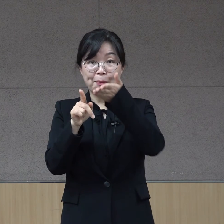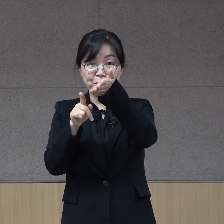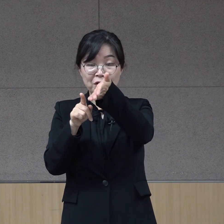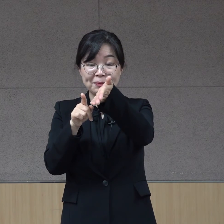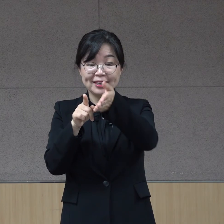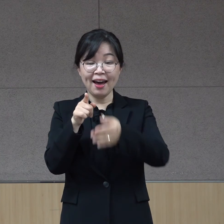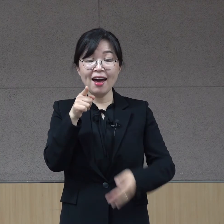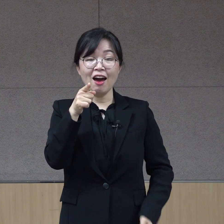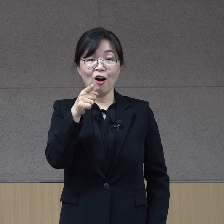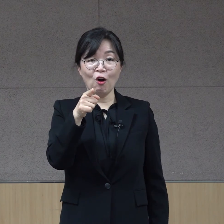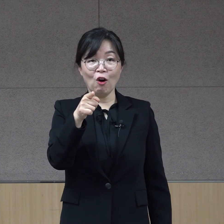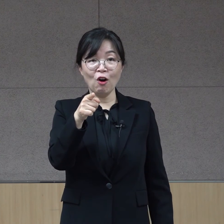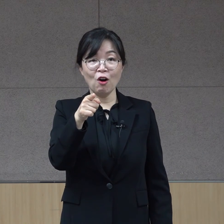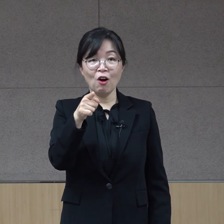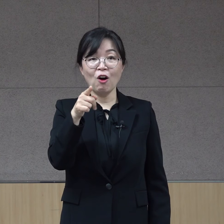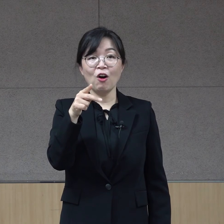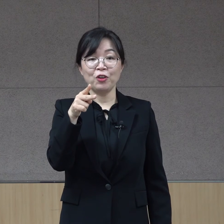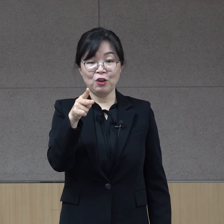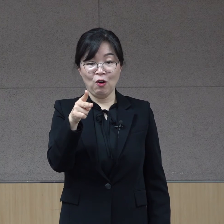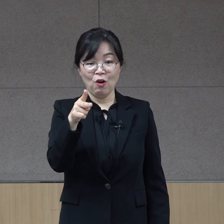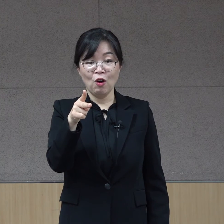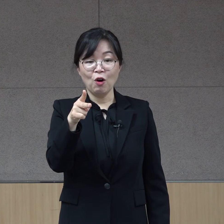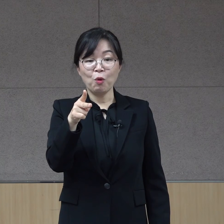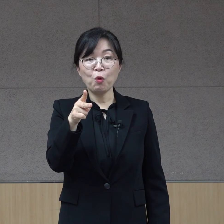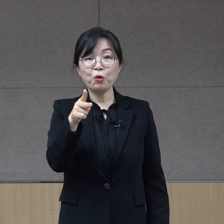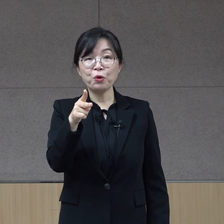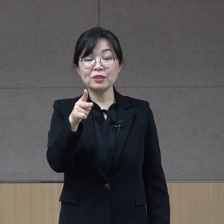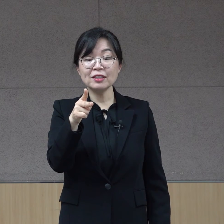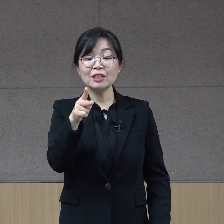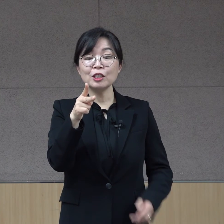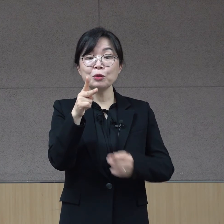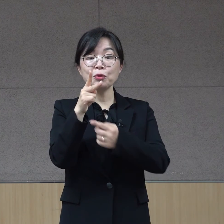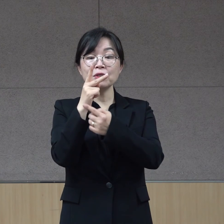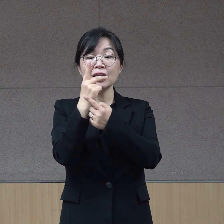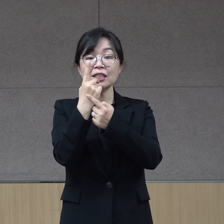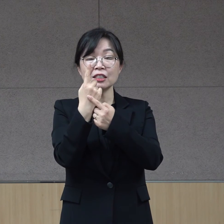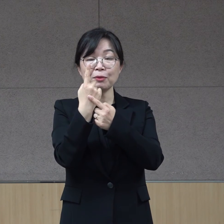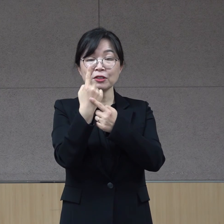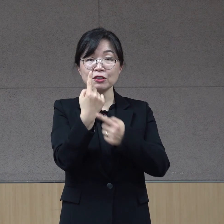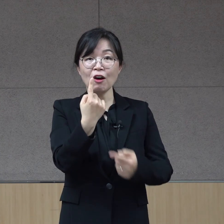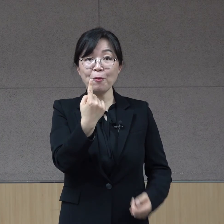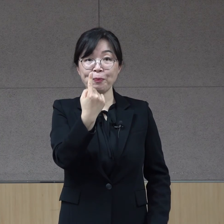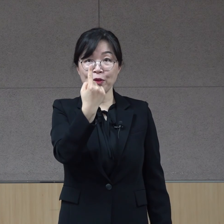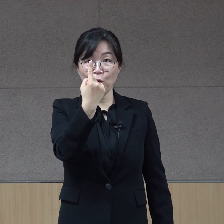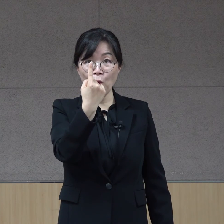앞으로 갑니다. 여. 오요는 손등이 뒤집어져서